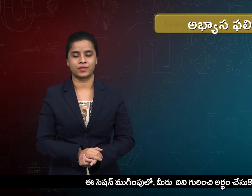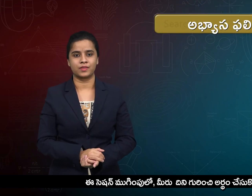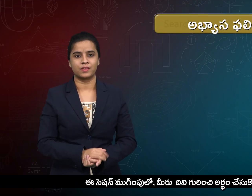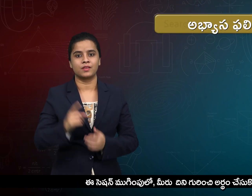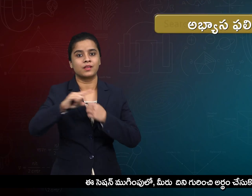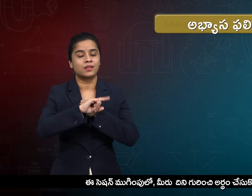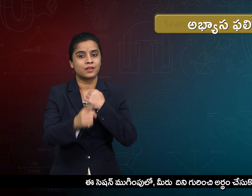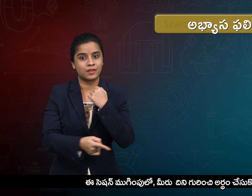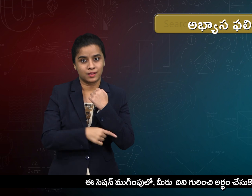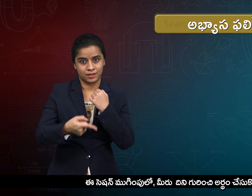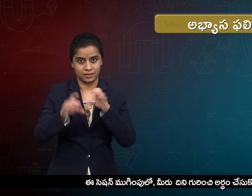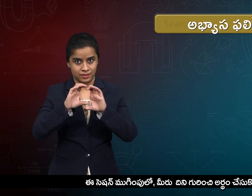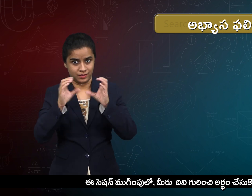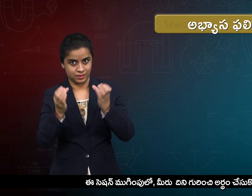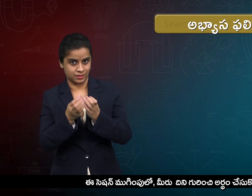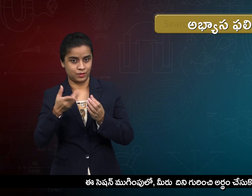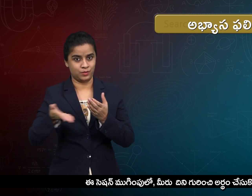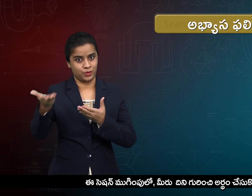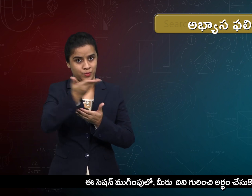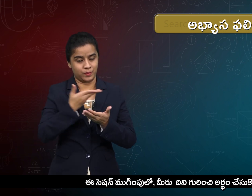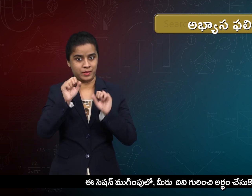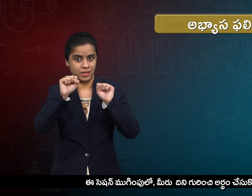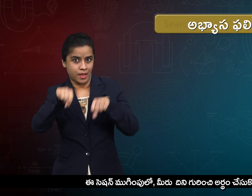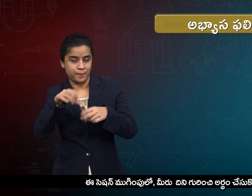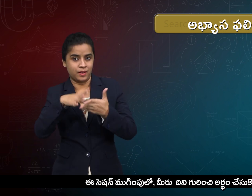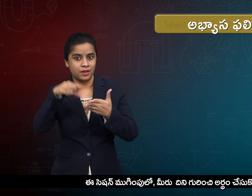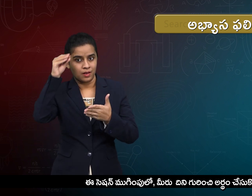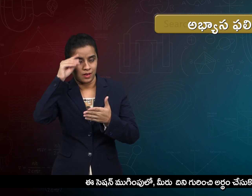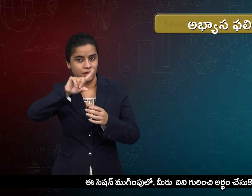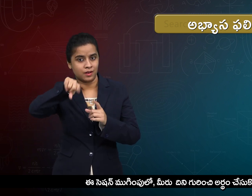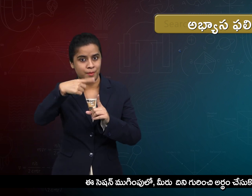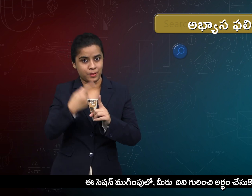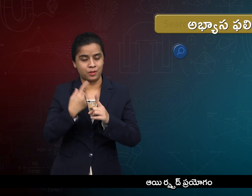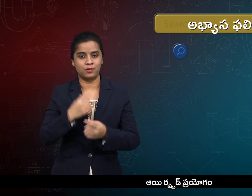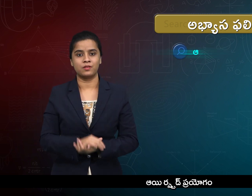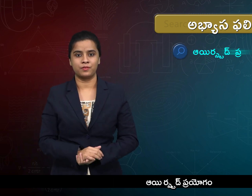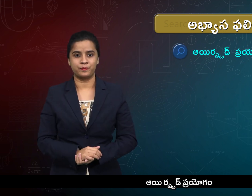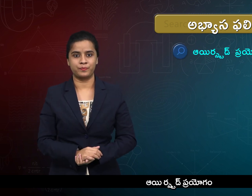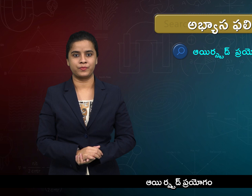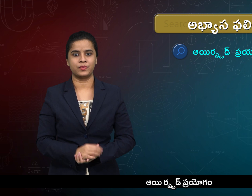ఈ సెషన్ ముగింపులో మీరు దీని గురించి అర్థం చేసుకోగలరు. ఐర్స్టెడ్ ప్రయోగం,